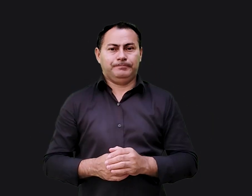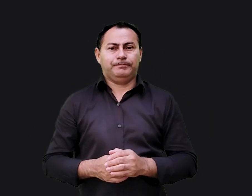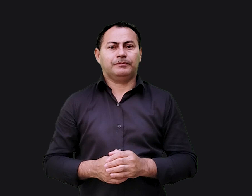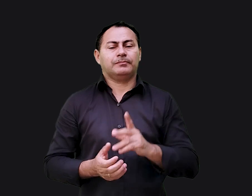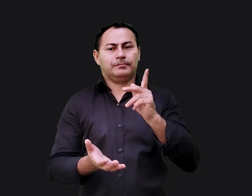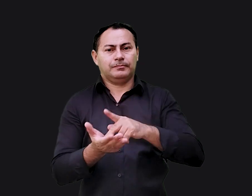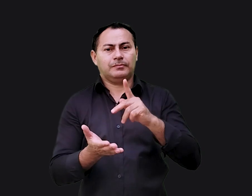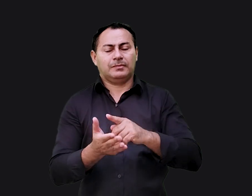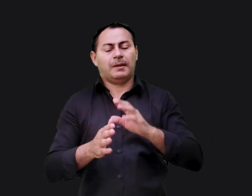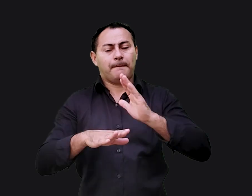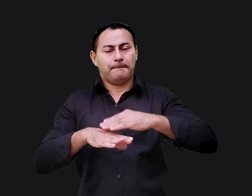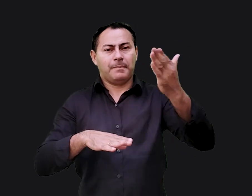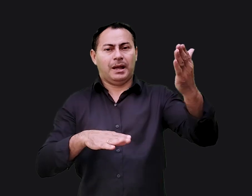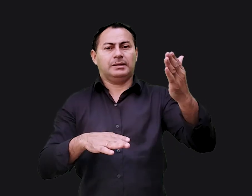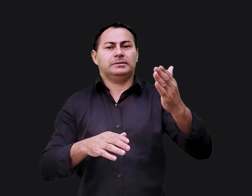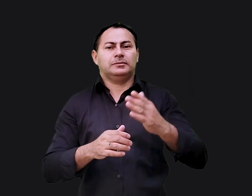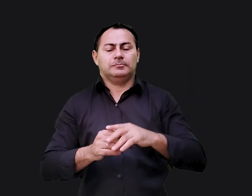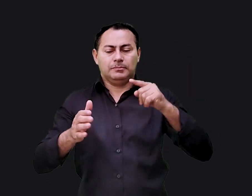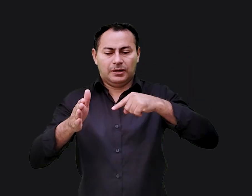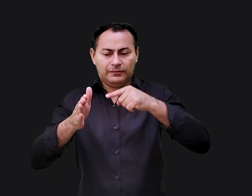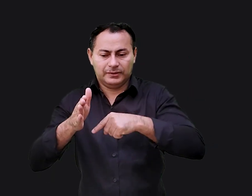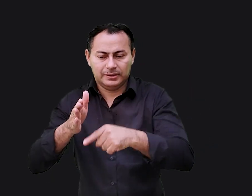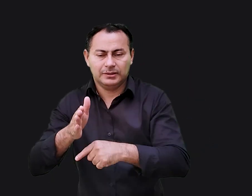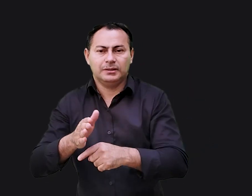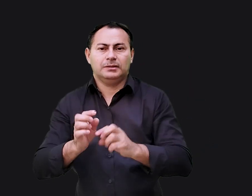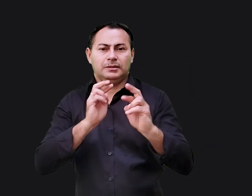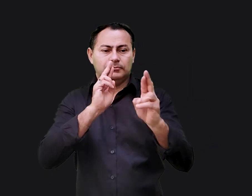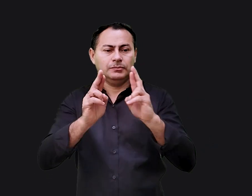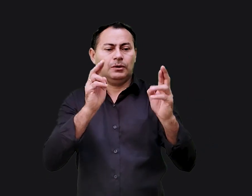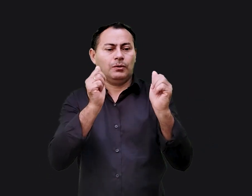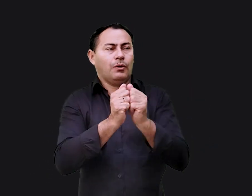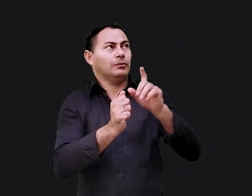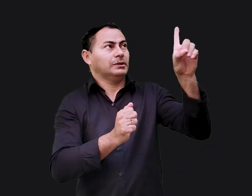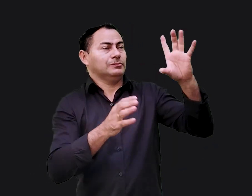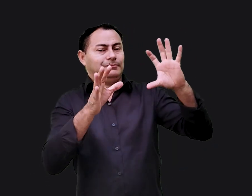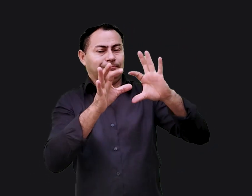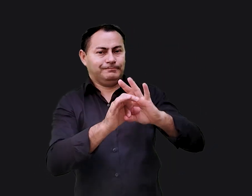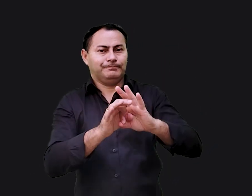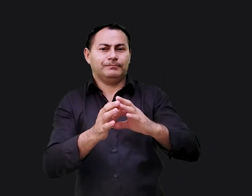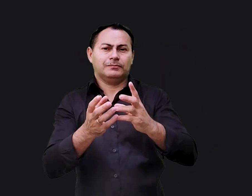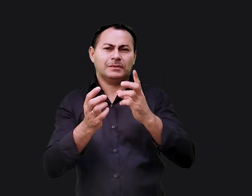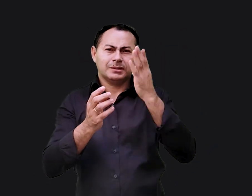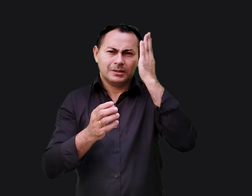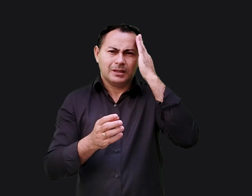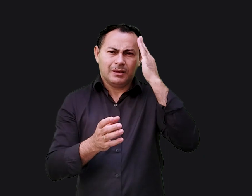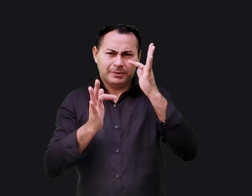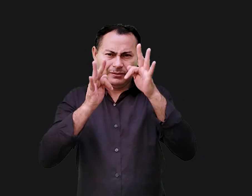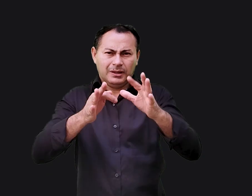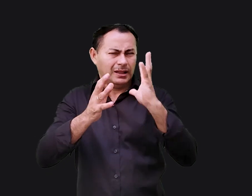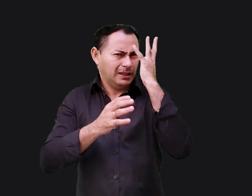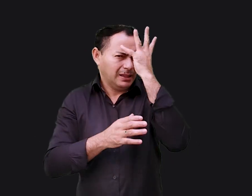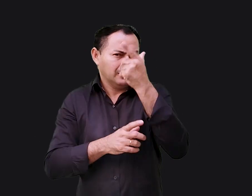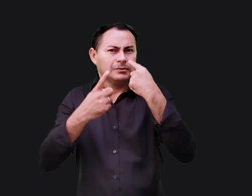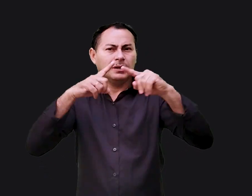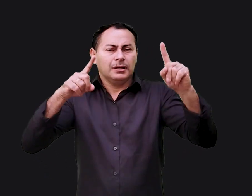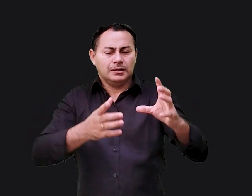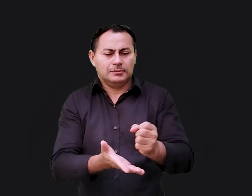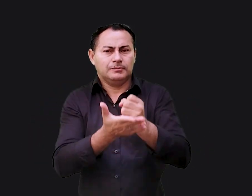vida realmente com mais profundeza de relação com Deus sabe no final desse lindo